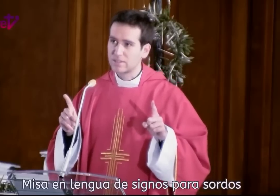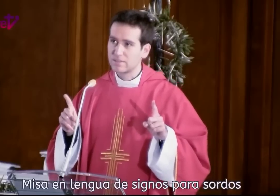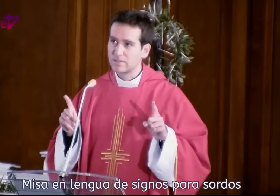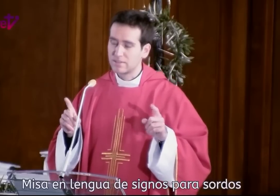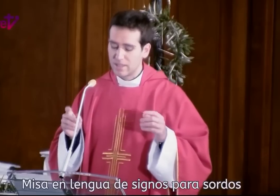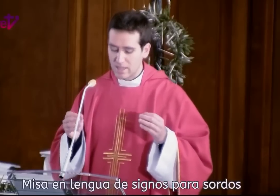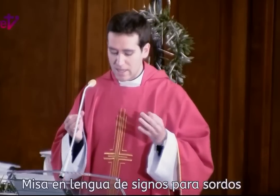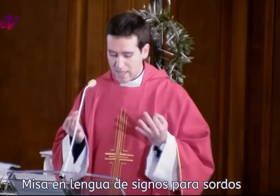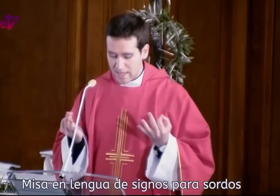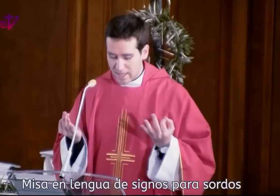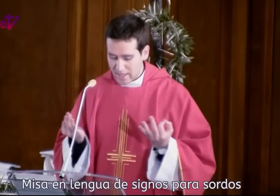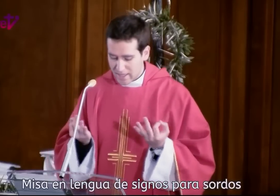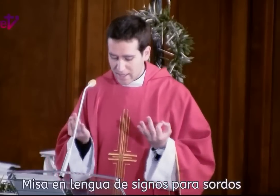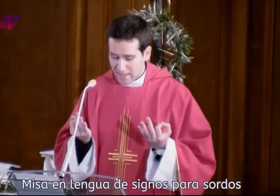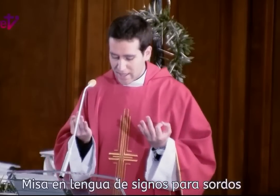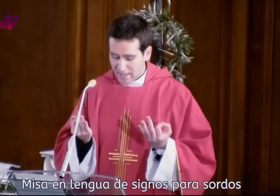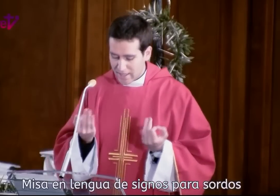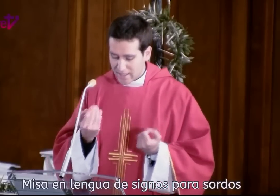distintos.